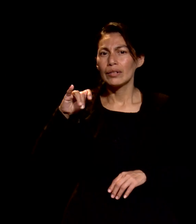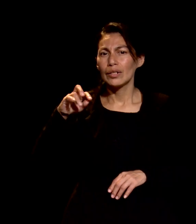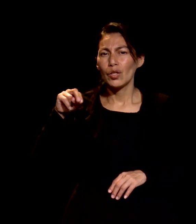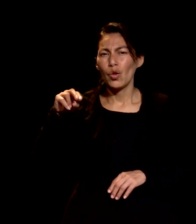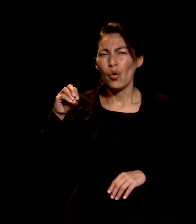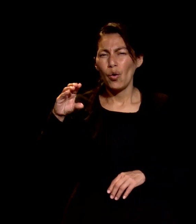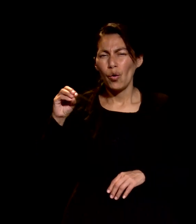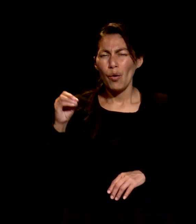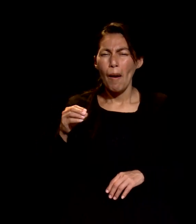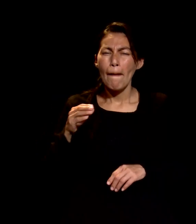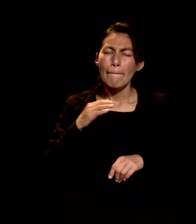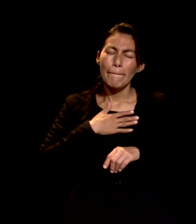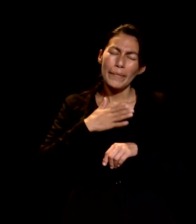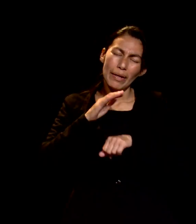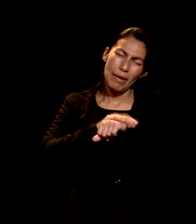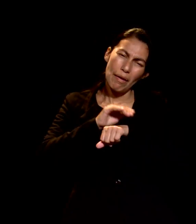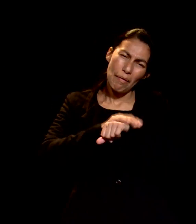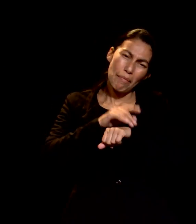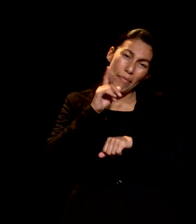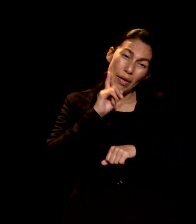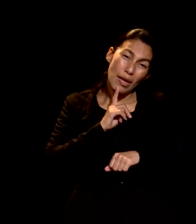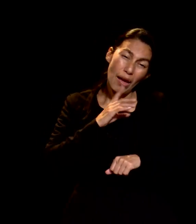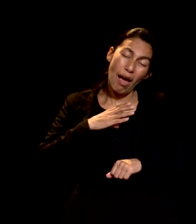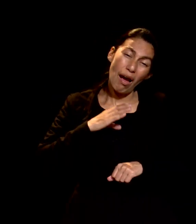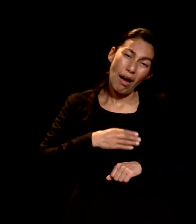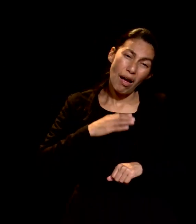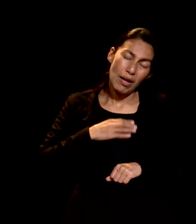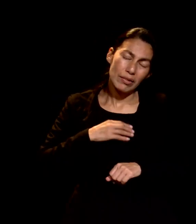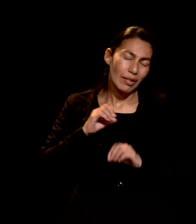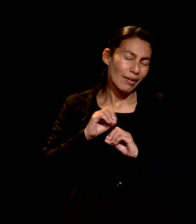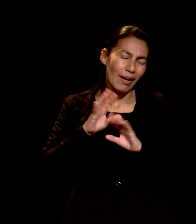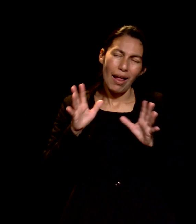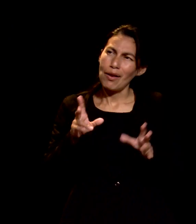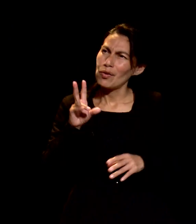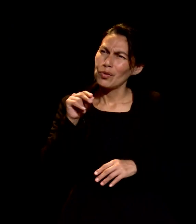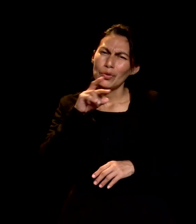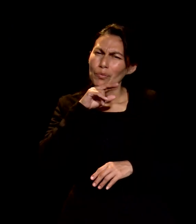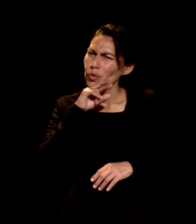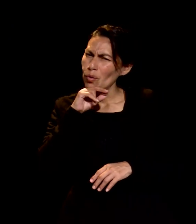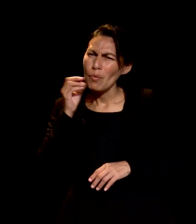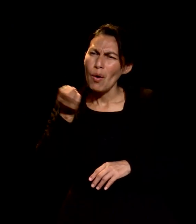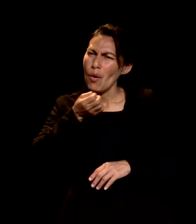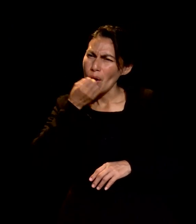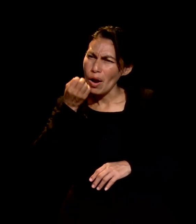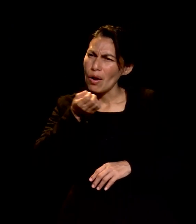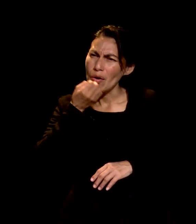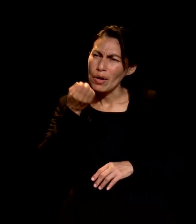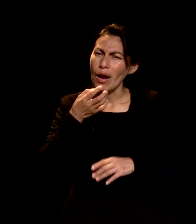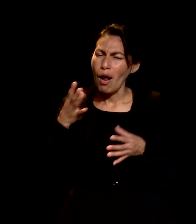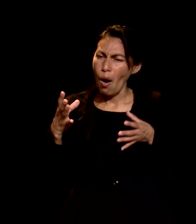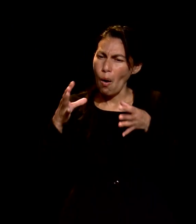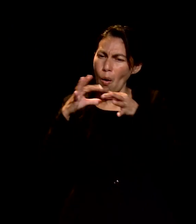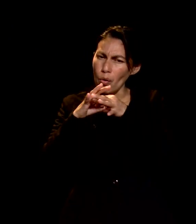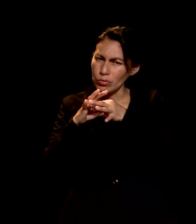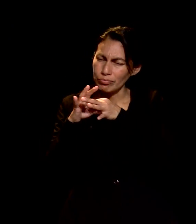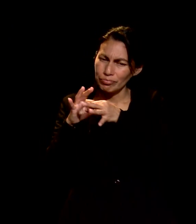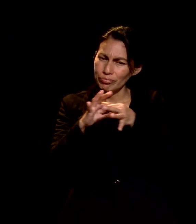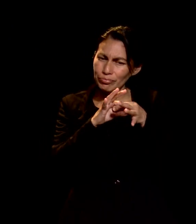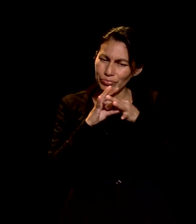María Vamos a estar Orando por tu amiga No la vamos a dejar Y vamos a estar Contigo En oración